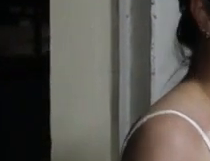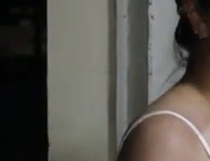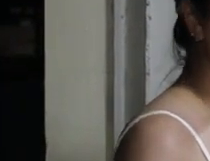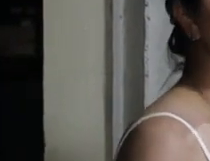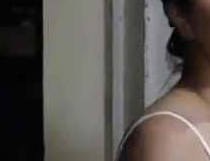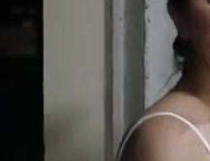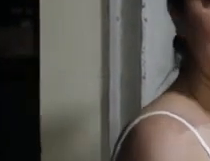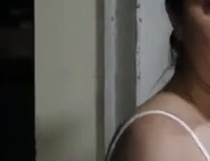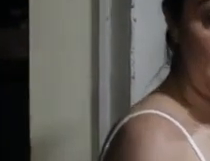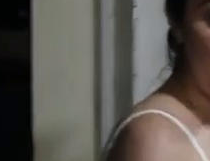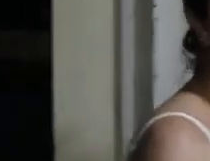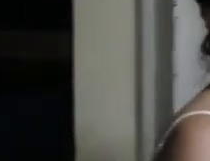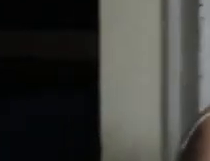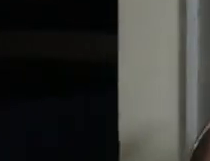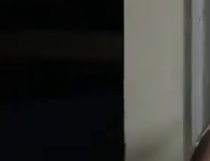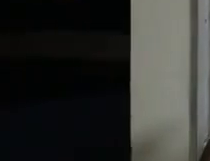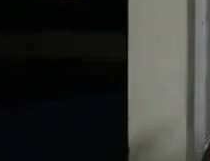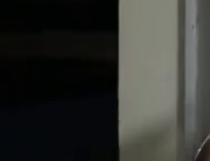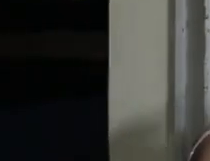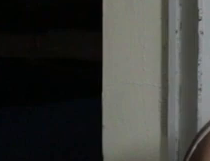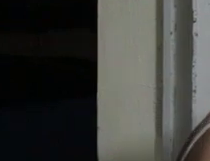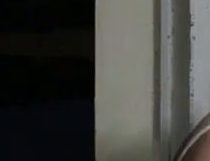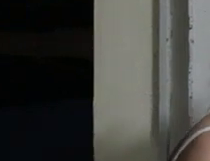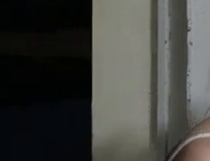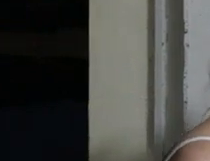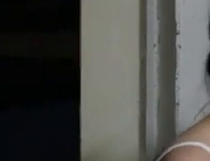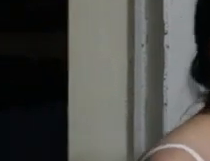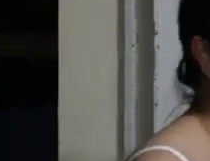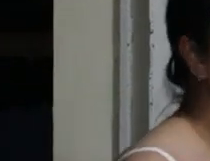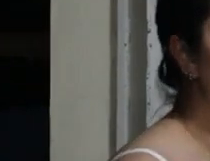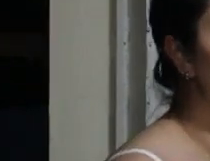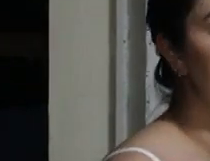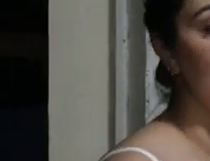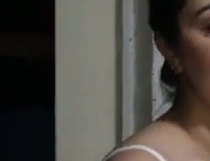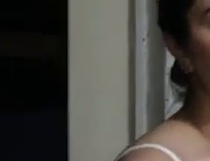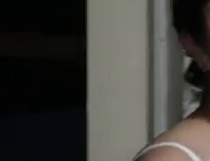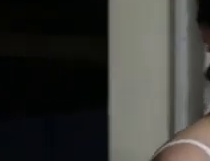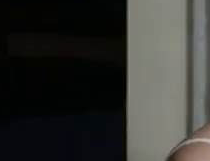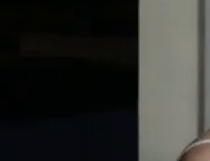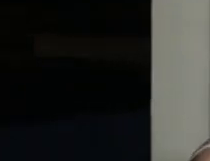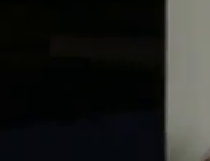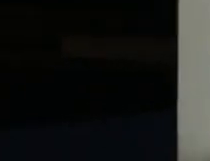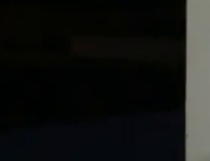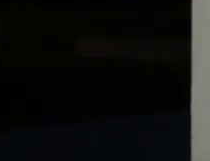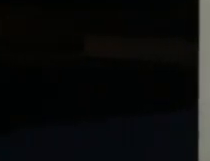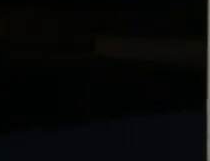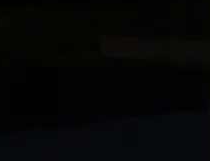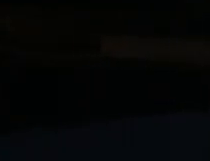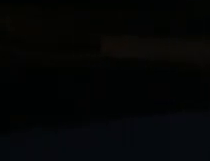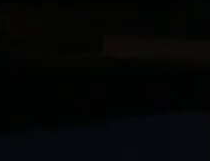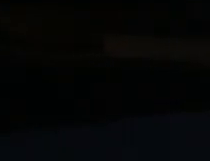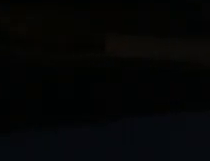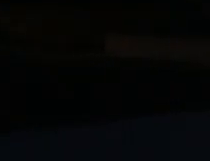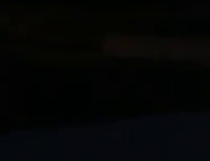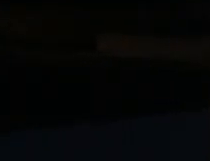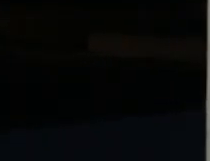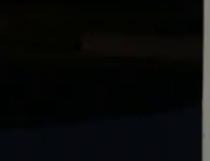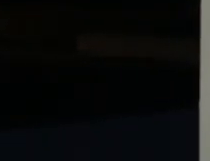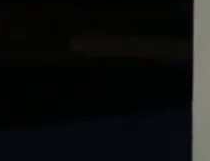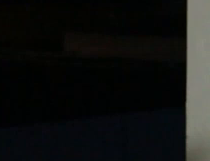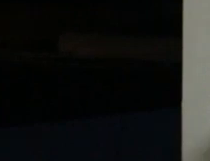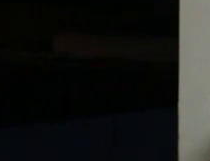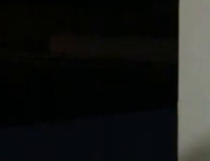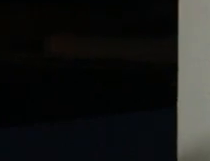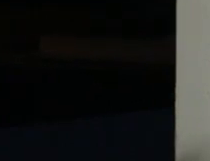Museu de Arqueologia. Eu entrei em contato com o atual proprietário da casa para saber quanto que ele está pedindo, porque eles estão